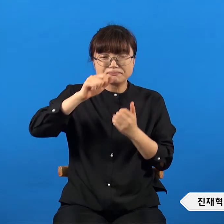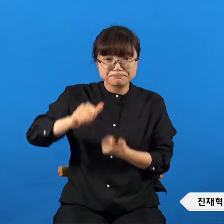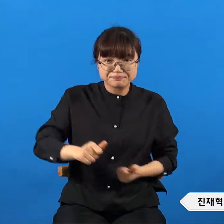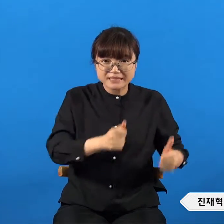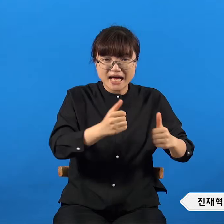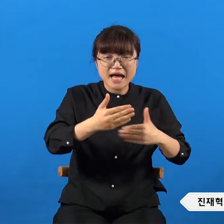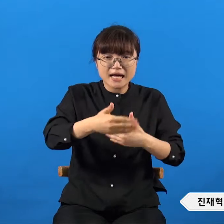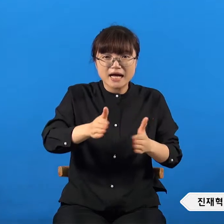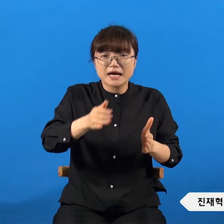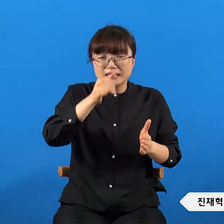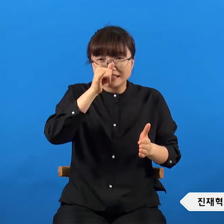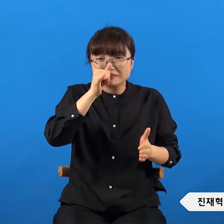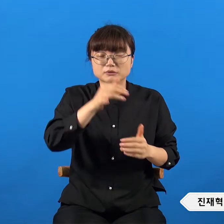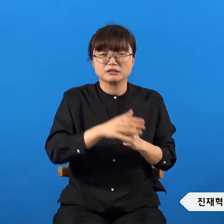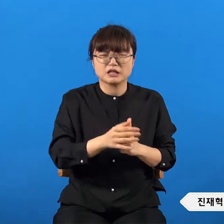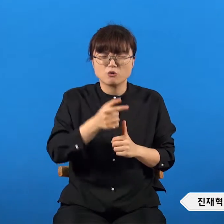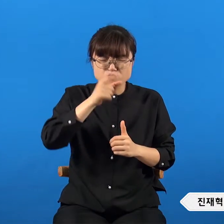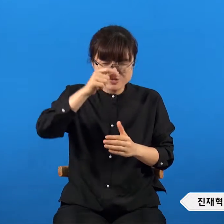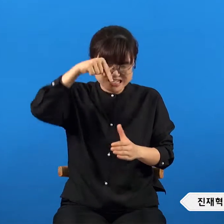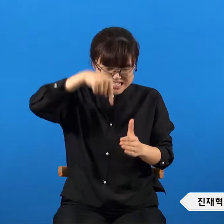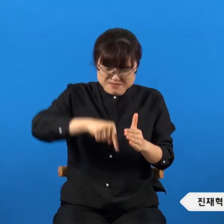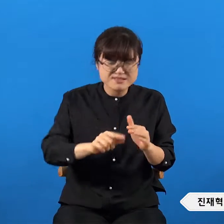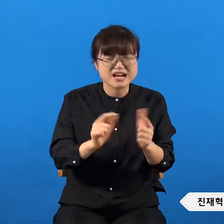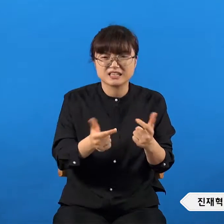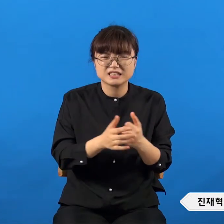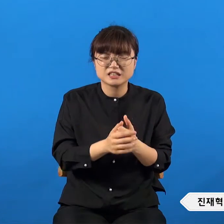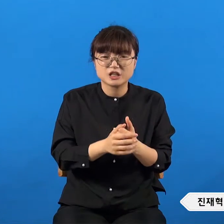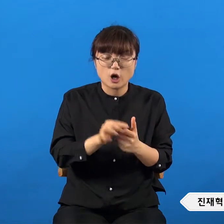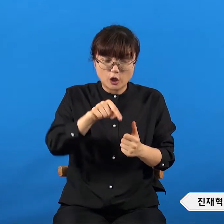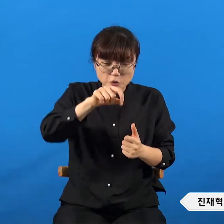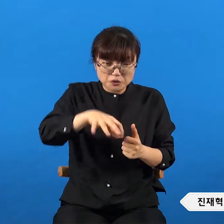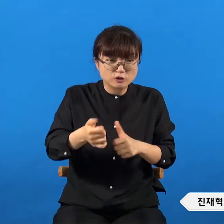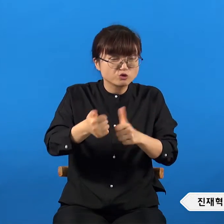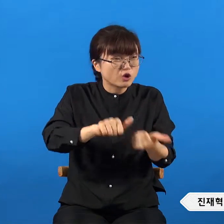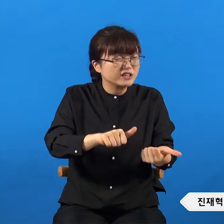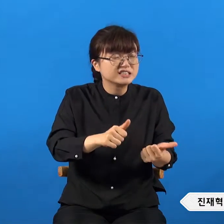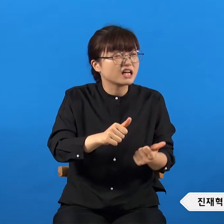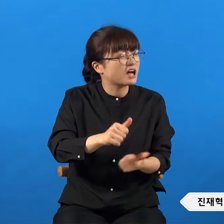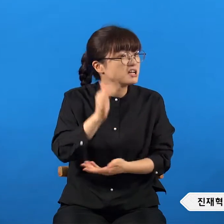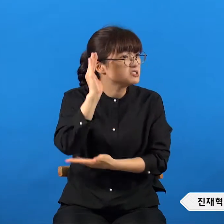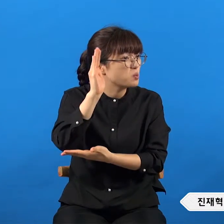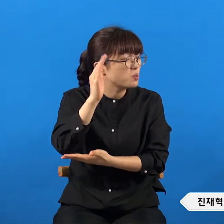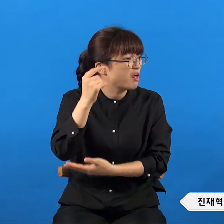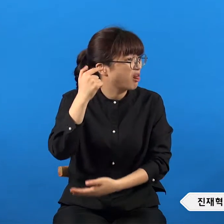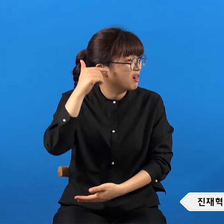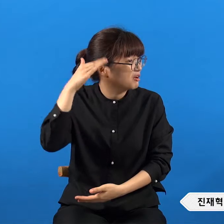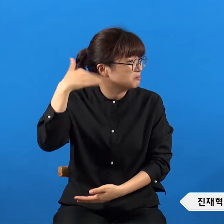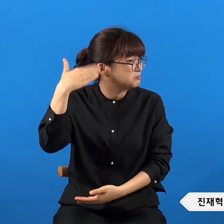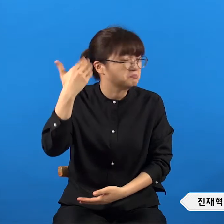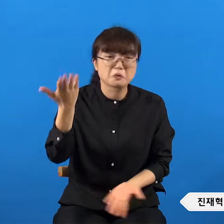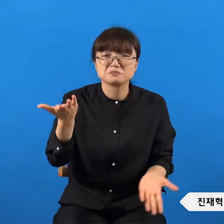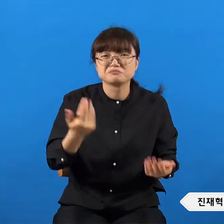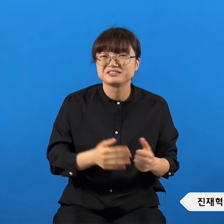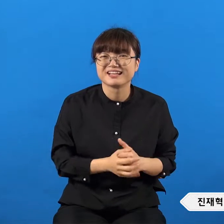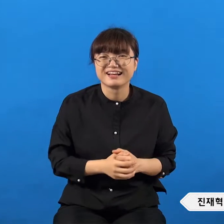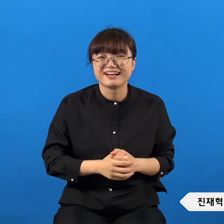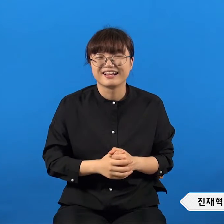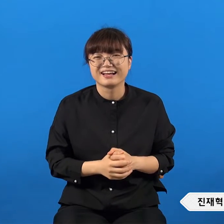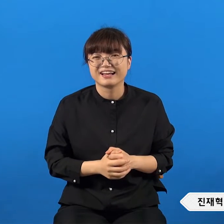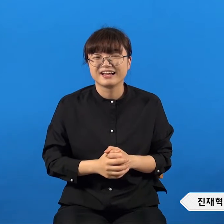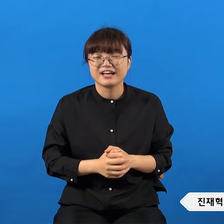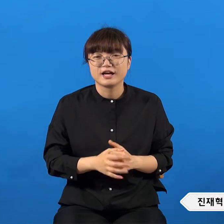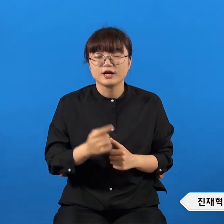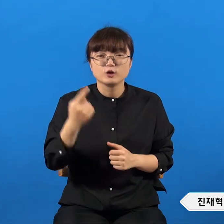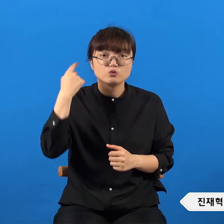침례탕의 물이 그렇게 깊지 않습니다. 침례탕에서 익사했다는 분은 한 번도 들어본 적이 없습니다.